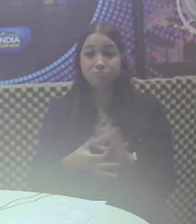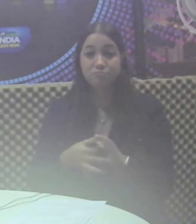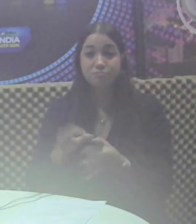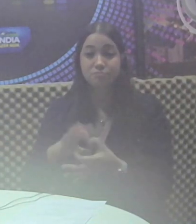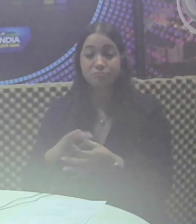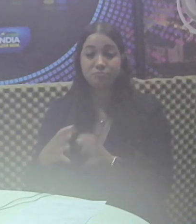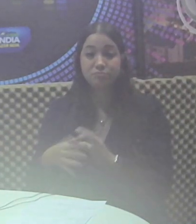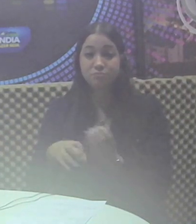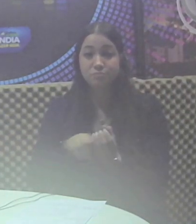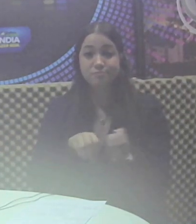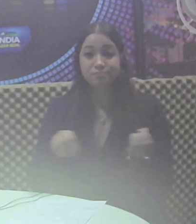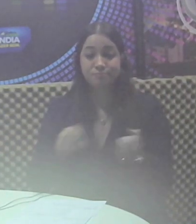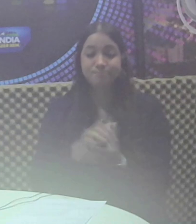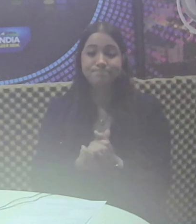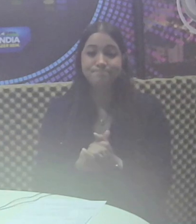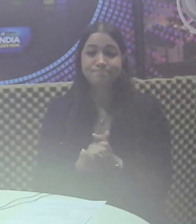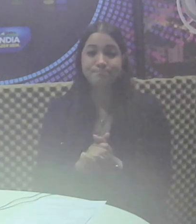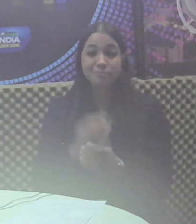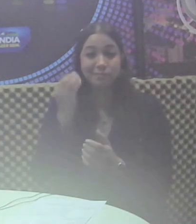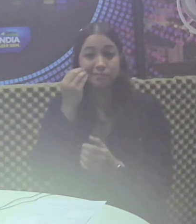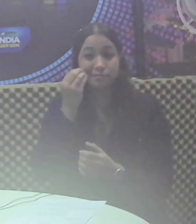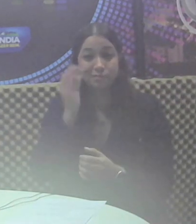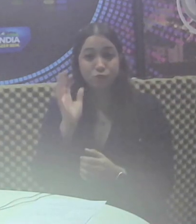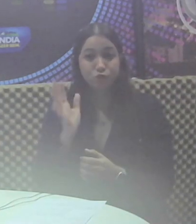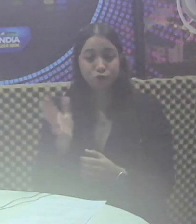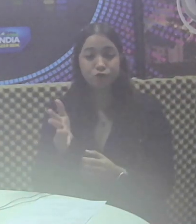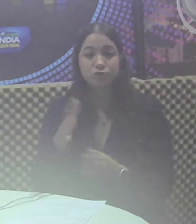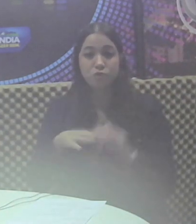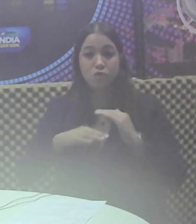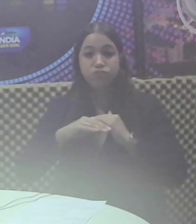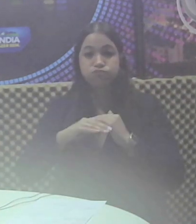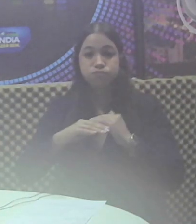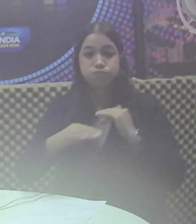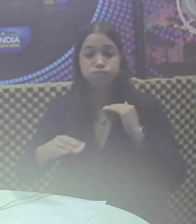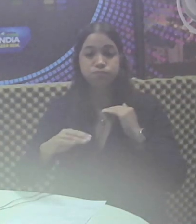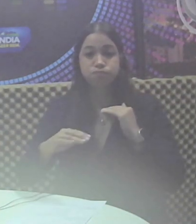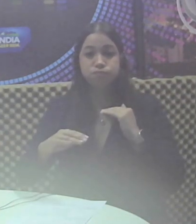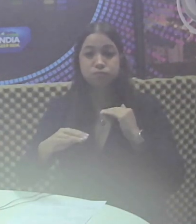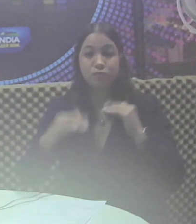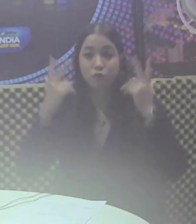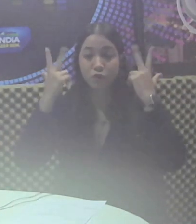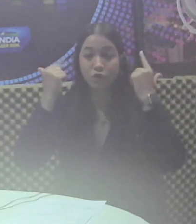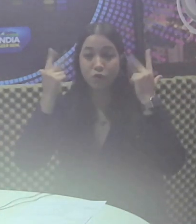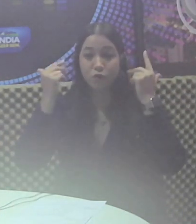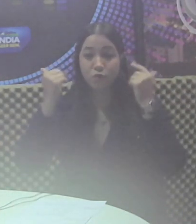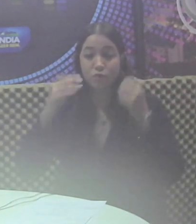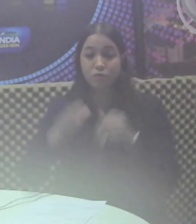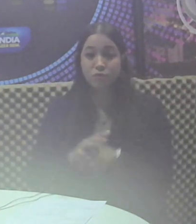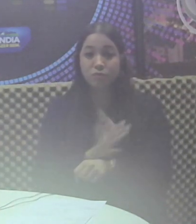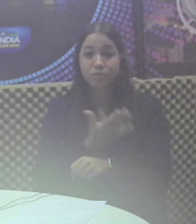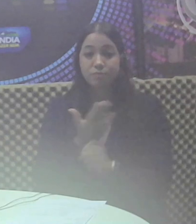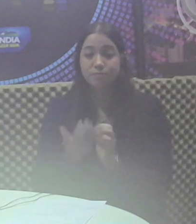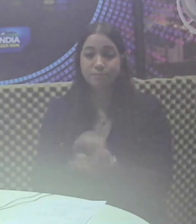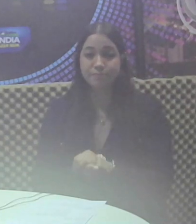adutoras. Após realizado o teste, foi feito o aterramento da rede e normalizado o